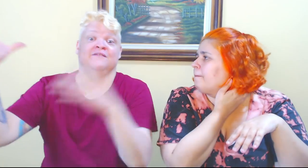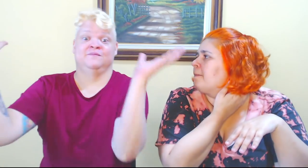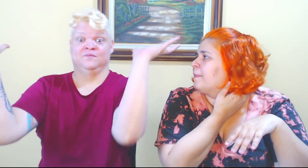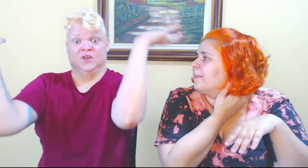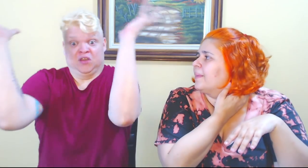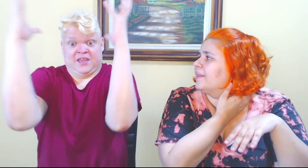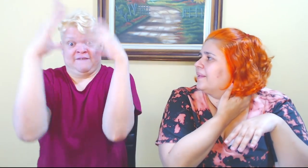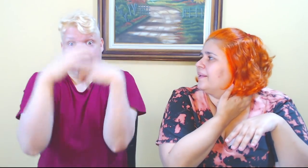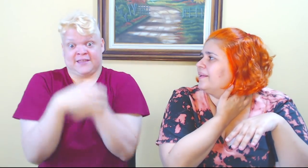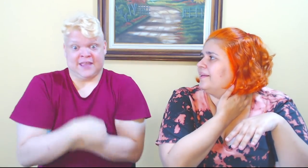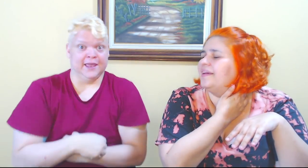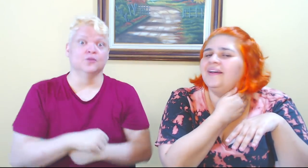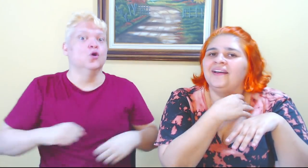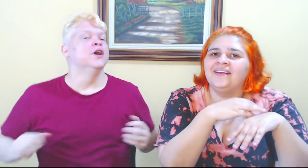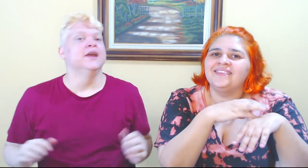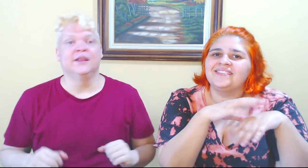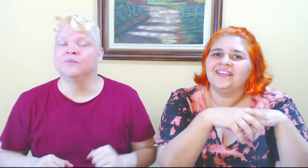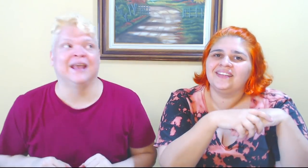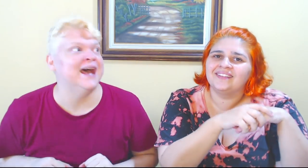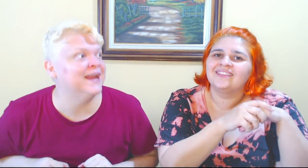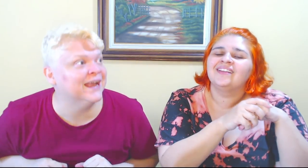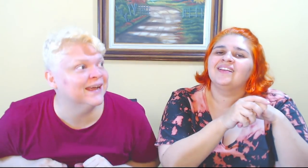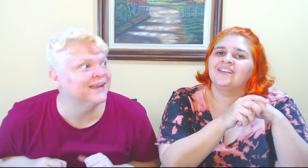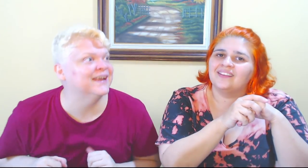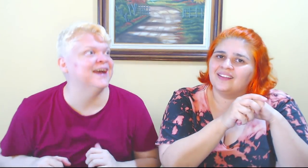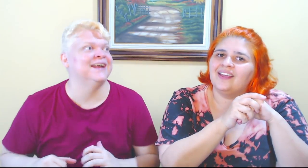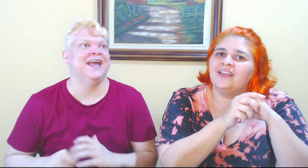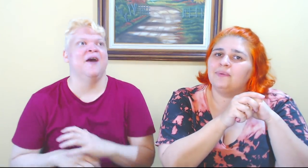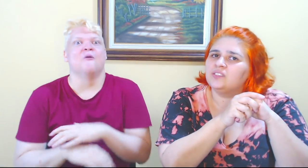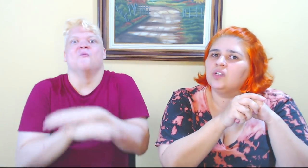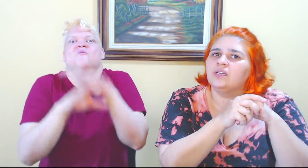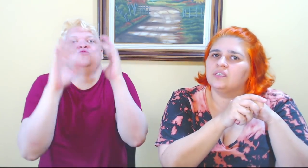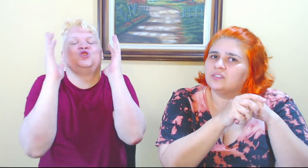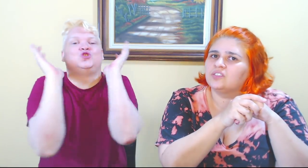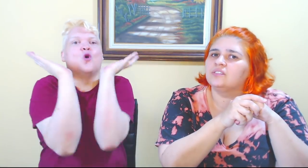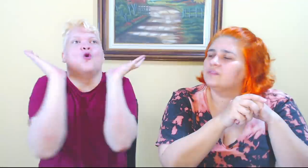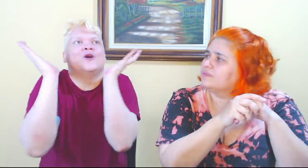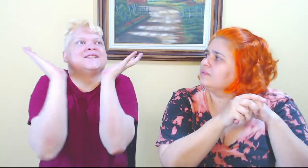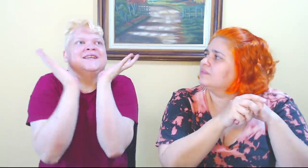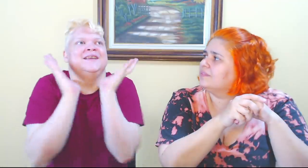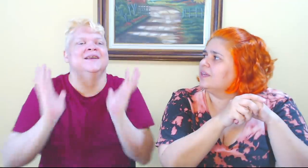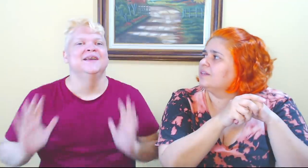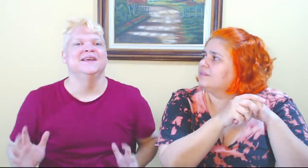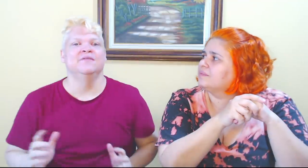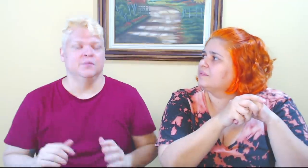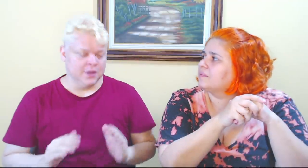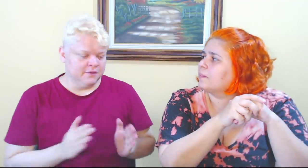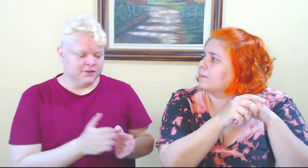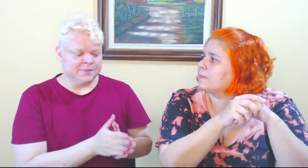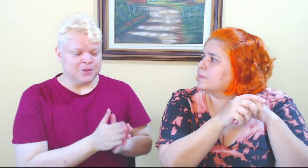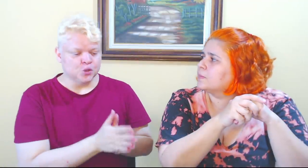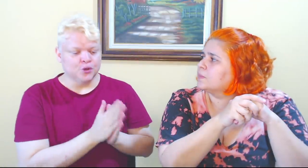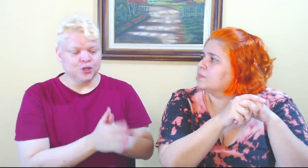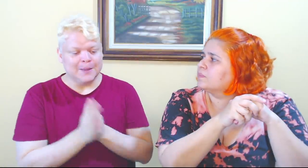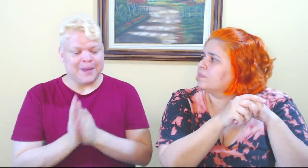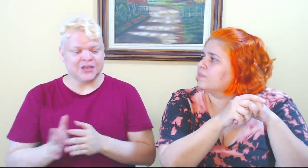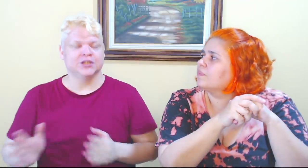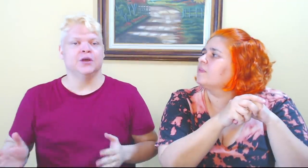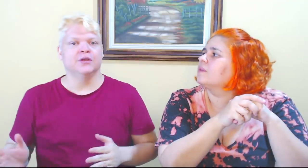revertendo Caraca É um show Assim Você passou por toda A parte teórica O